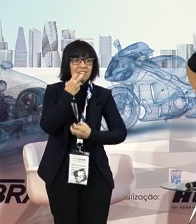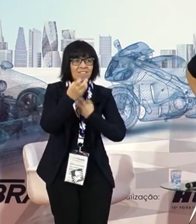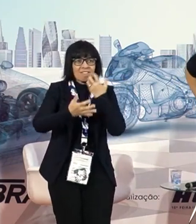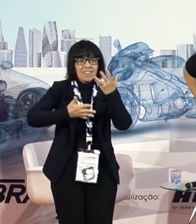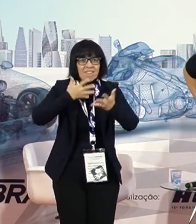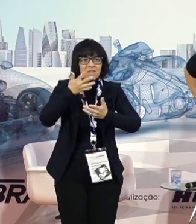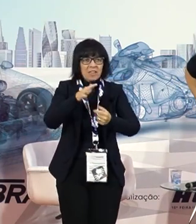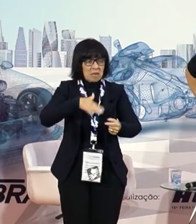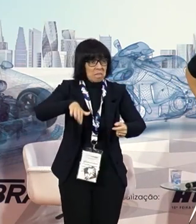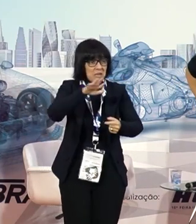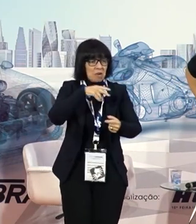nós mesmos